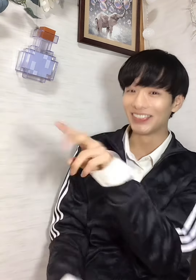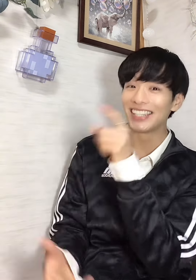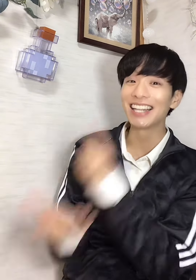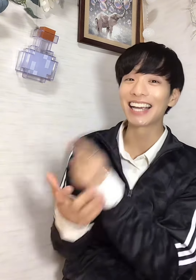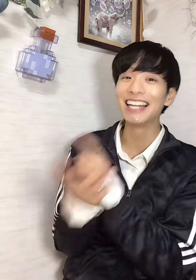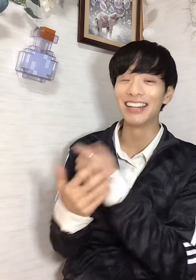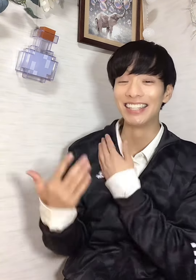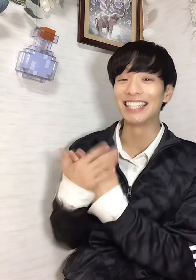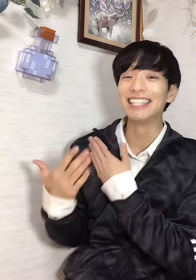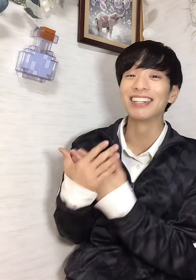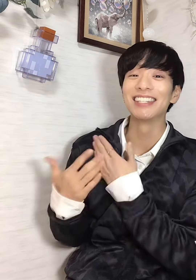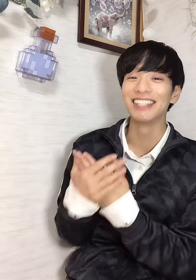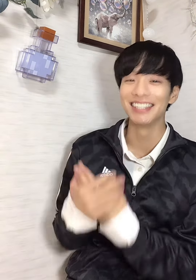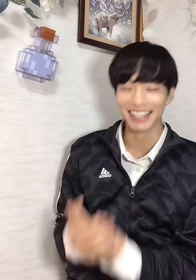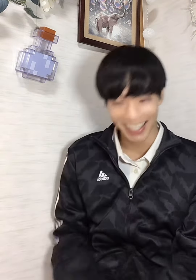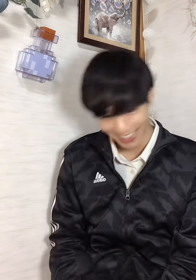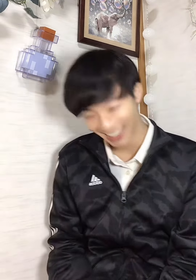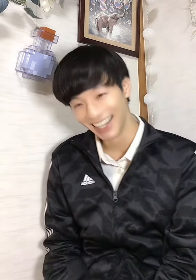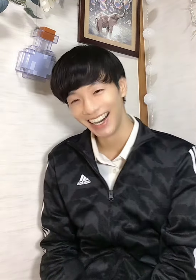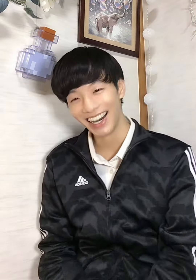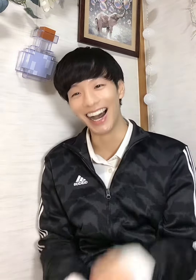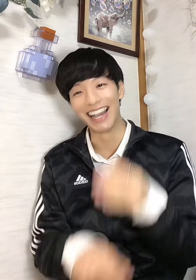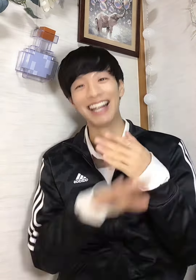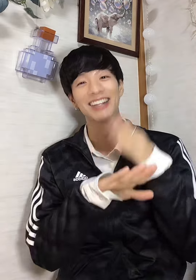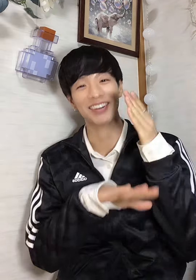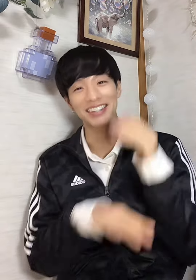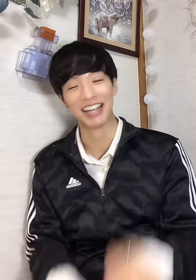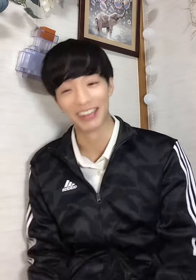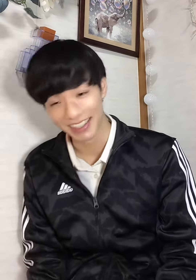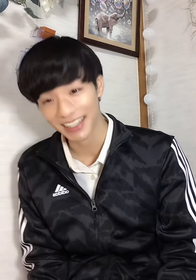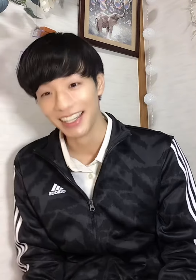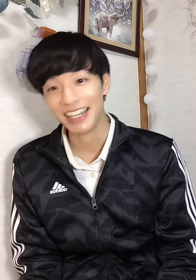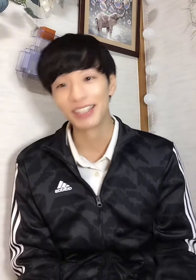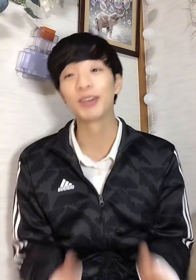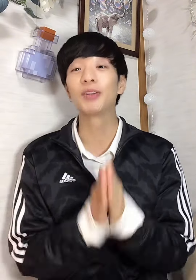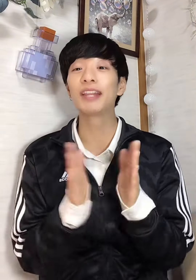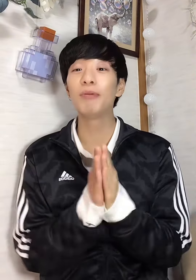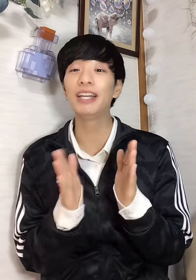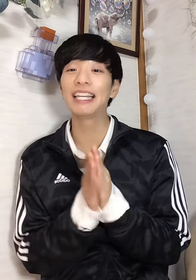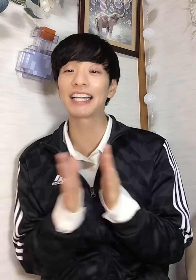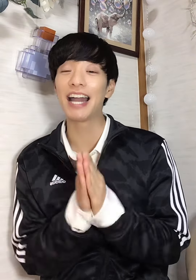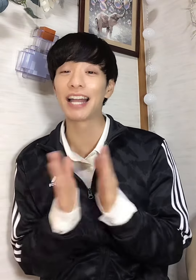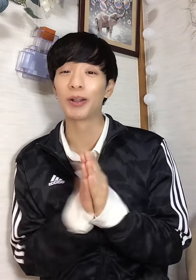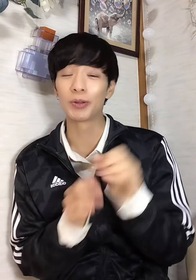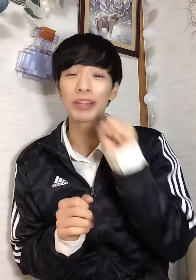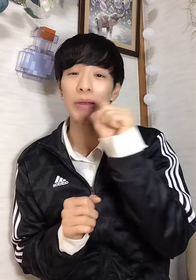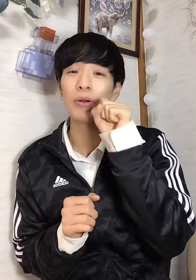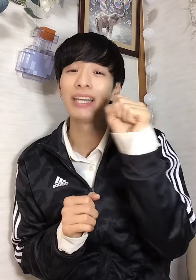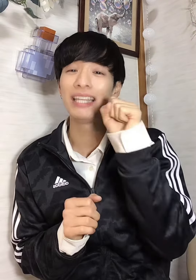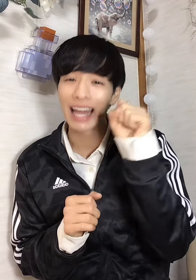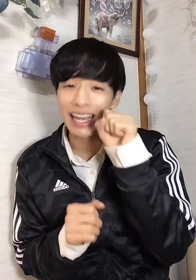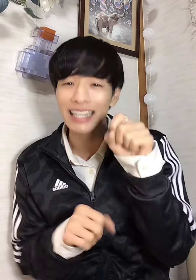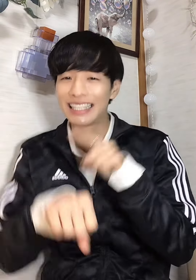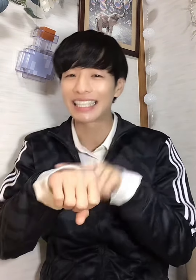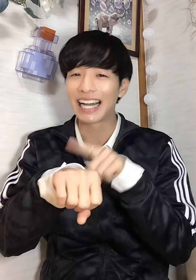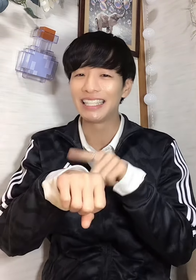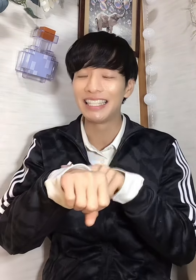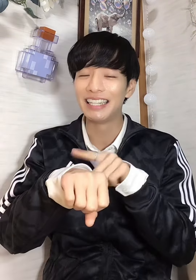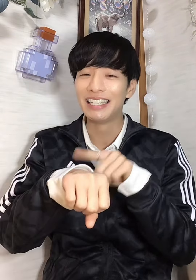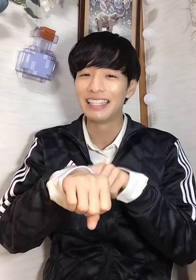見るだけなのに緊張するって。ありがとうございます。そう、とってもいい機会なの。とってもいいね。いい時間に